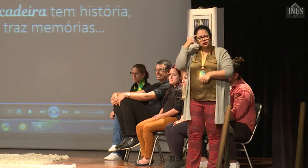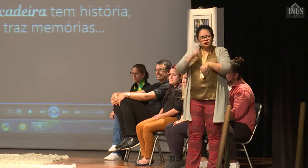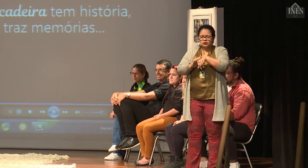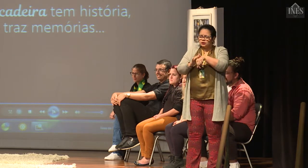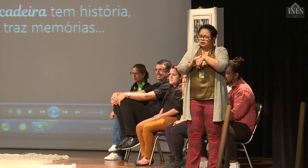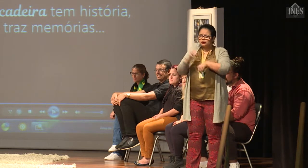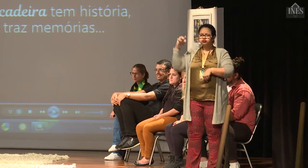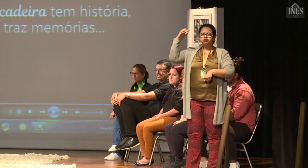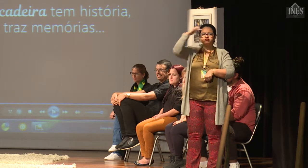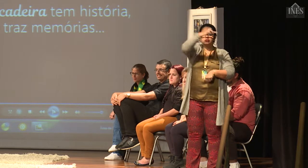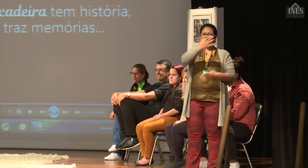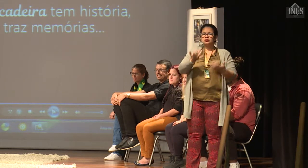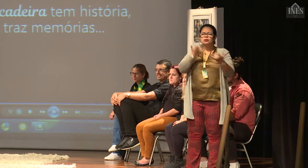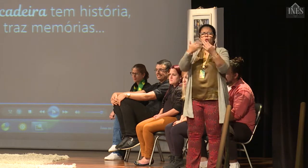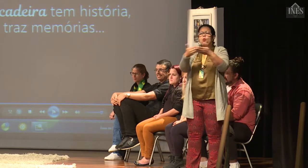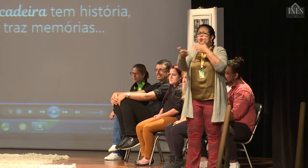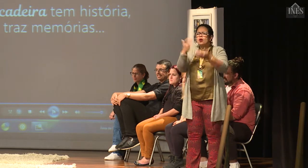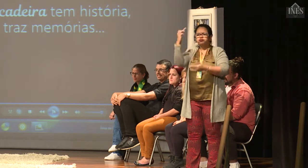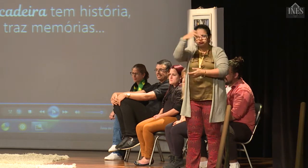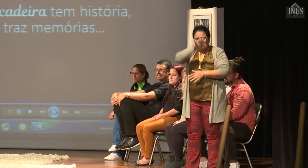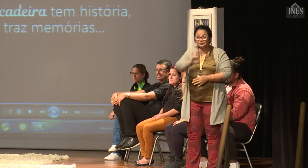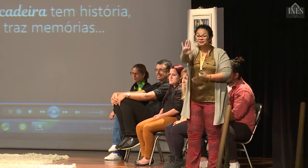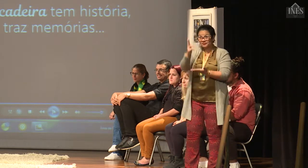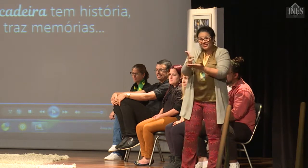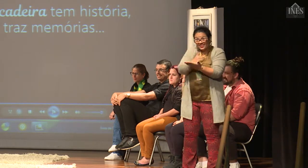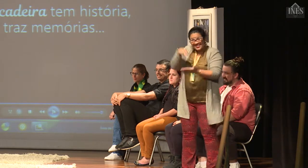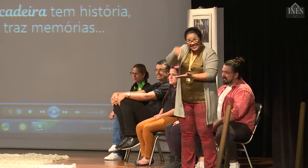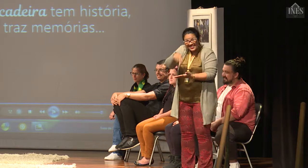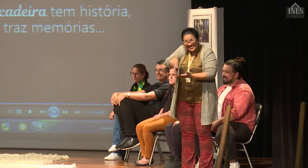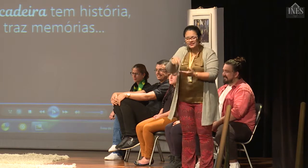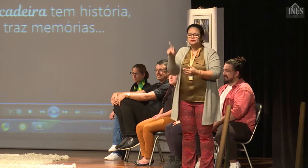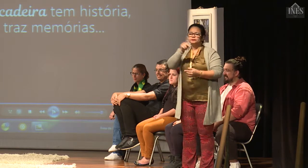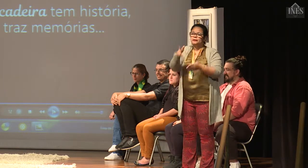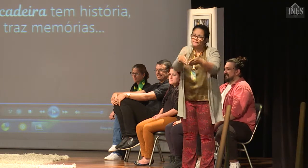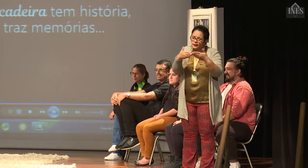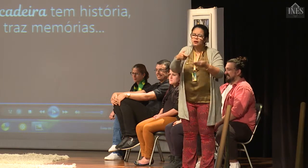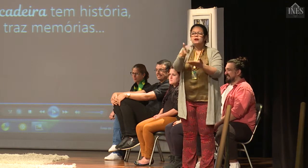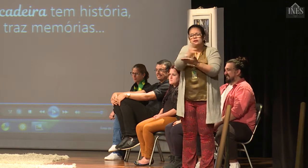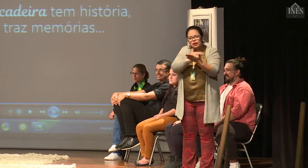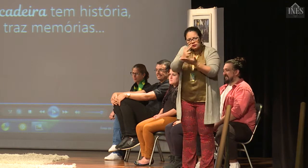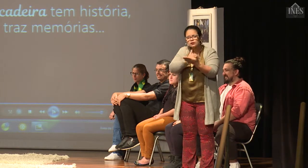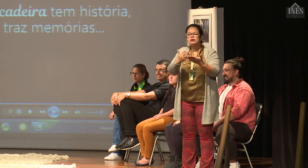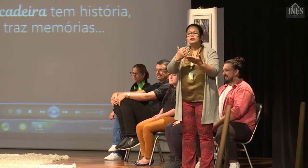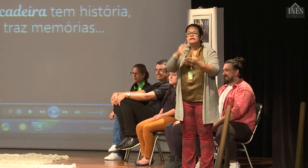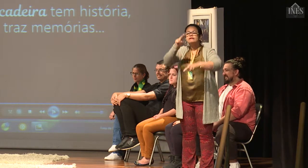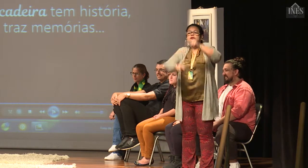esse sinal. Então, eu sempre fazia brincadeiras com essa configuração de mão. E os professores de